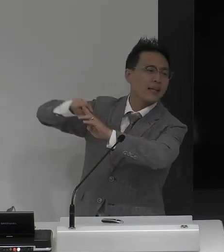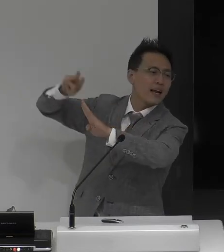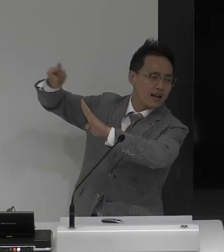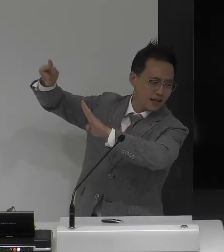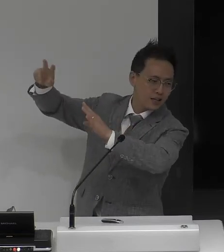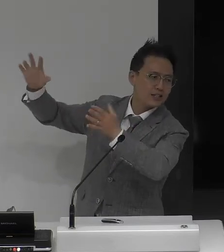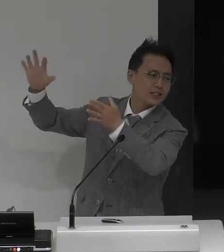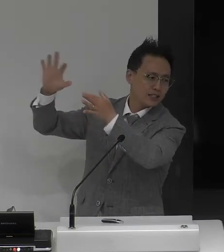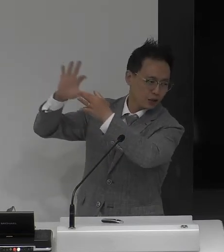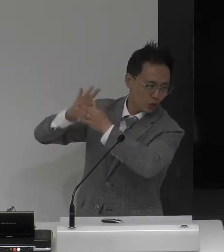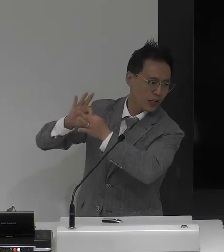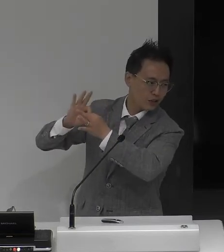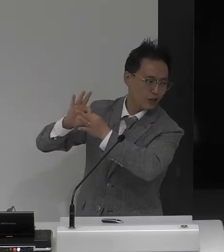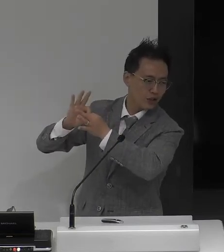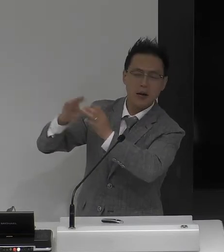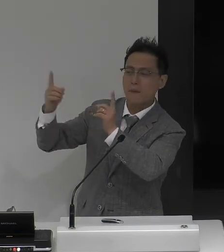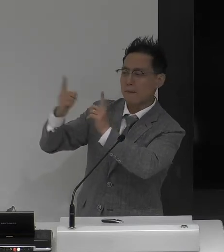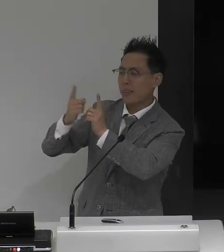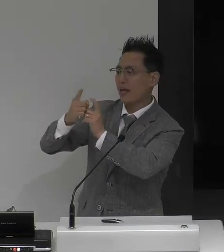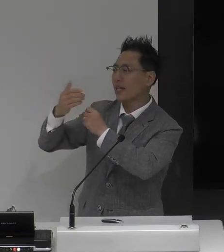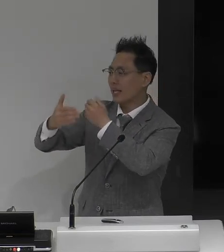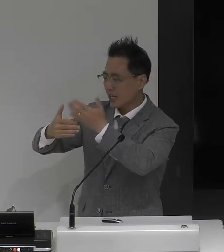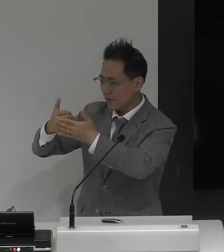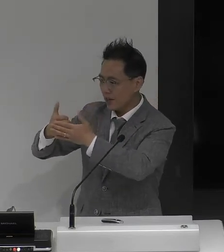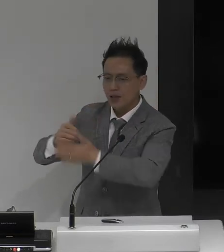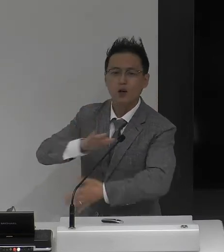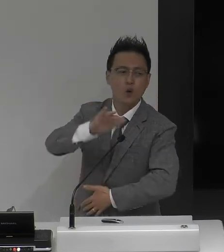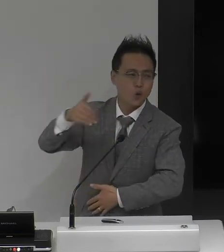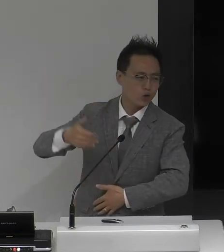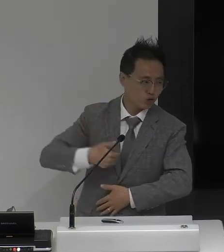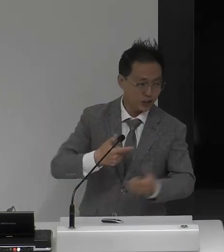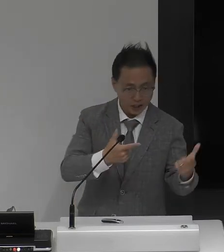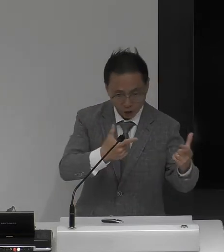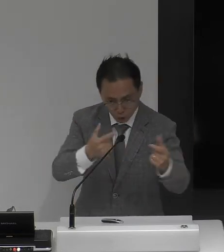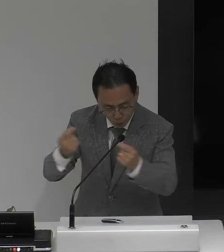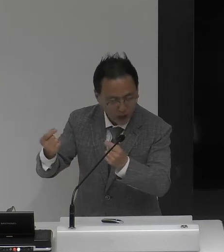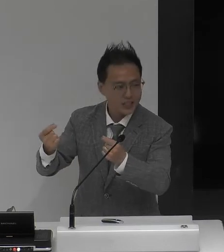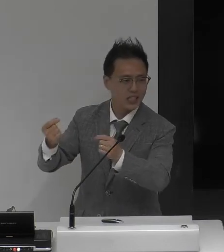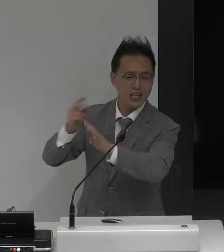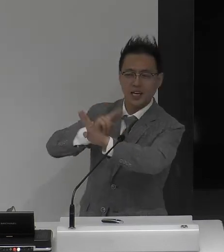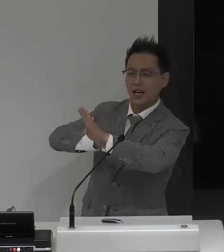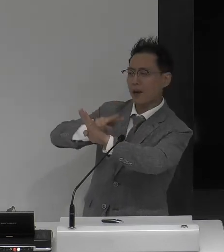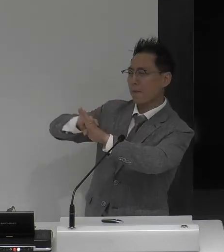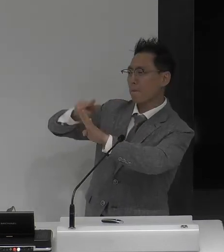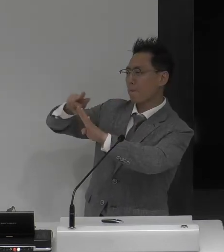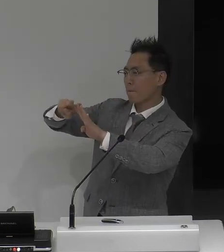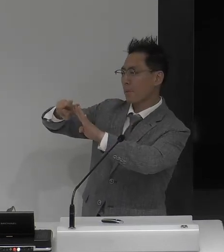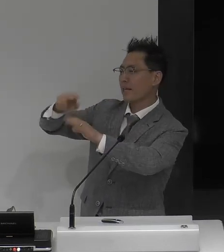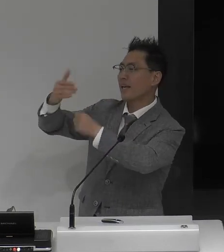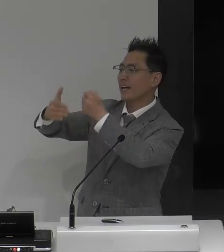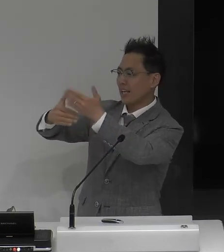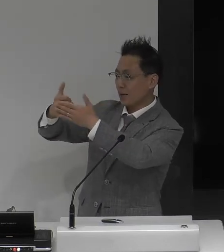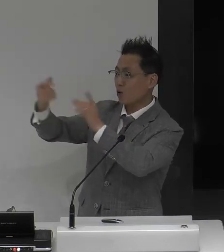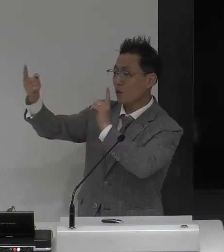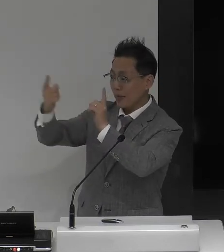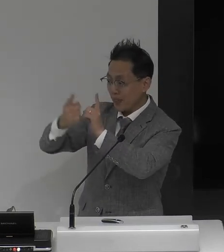베델 통해서 만난 하나님이 오늘 우리들에게 똑같이 베델의 하나님으로